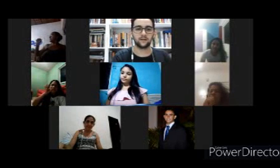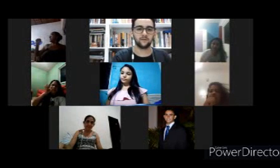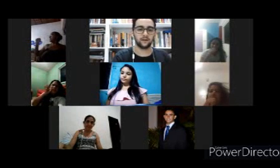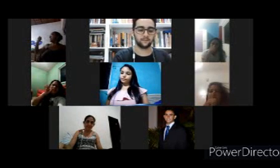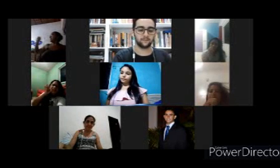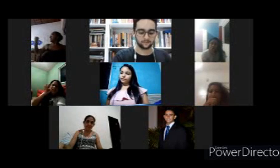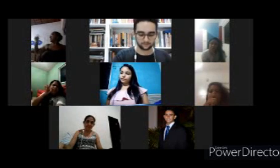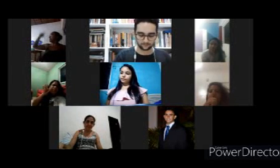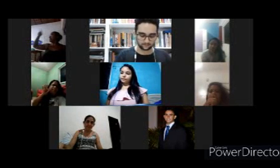Café.